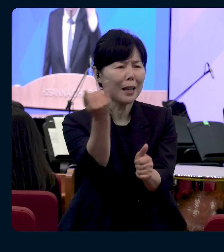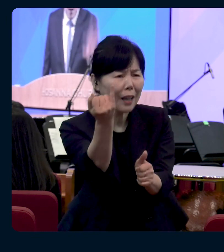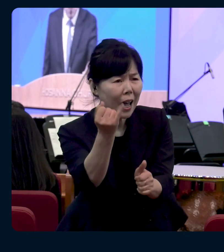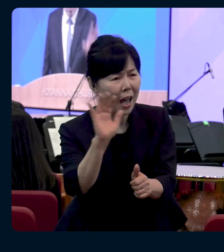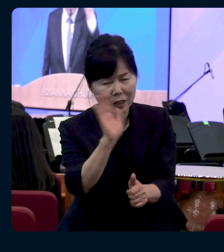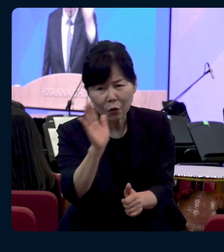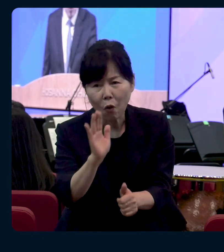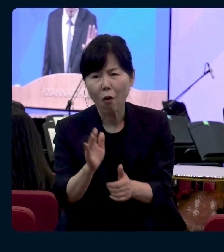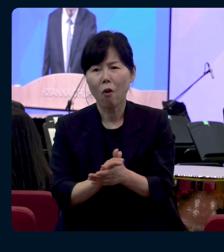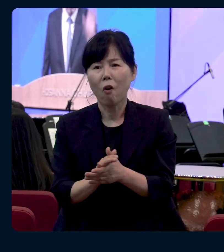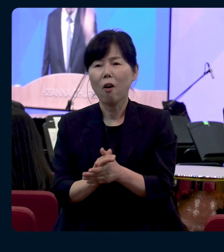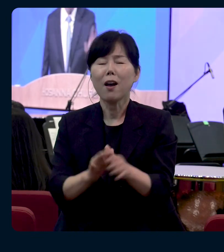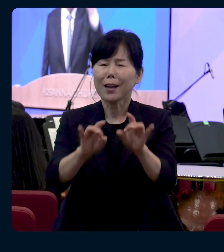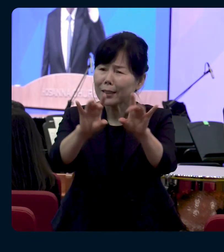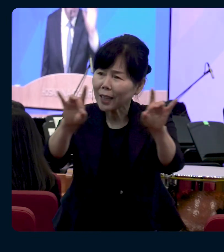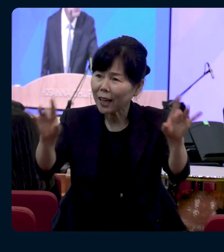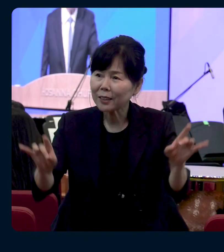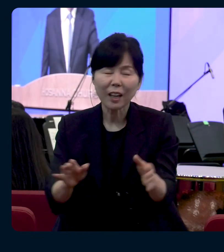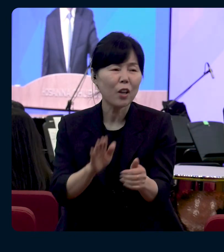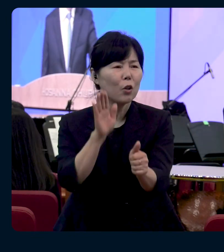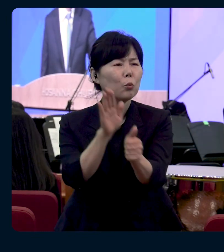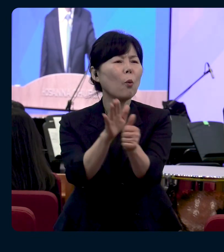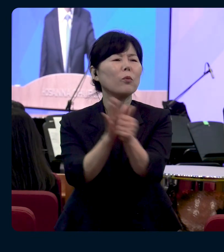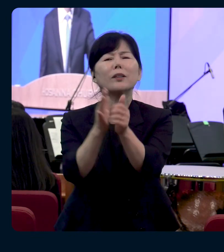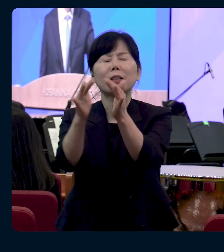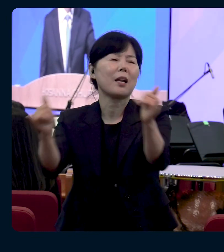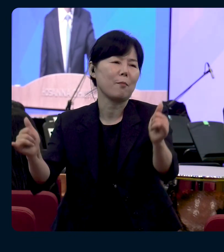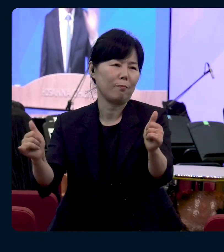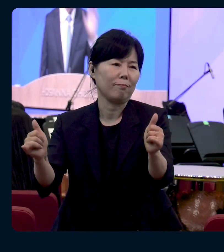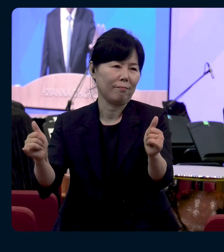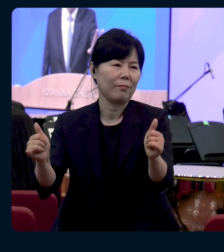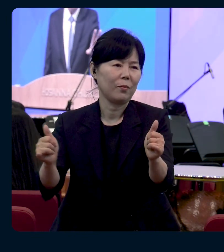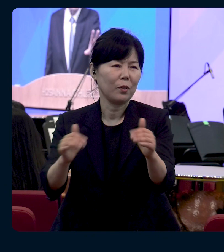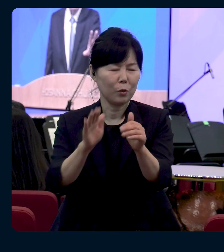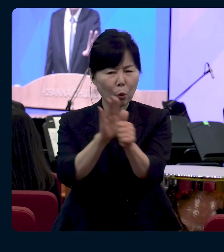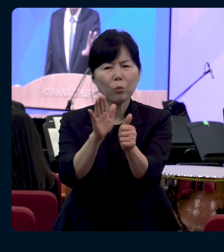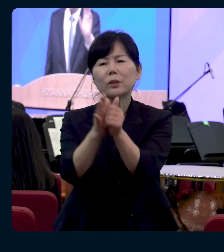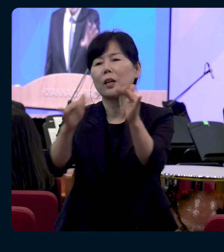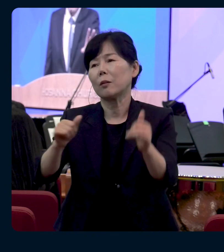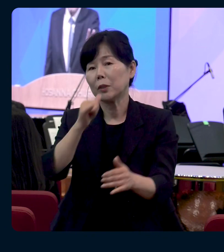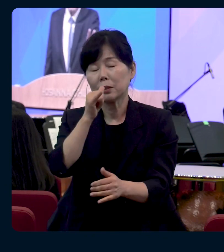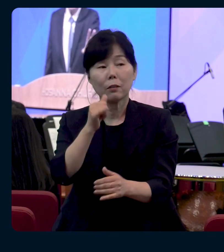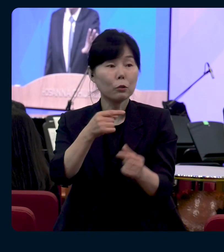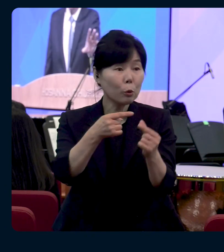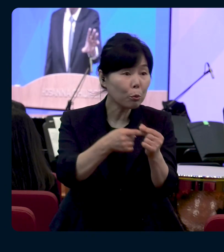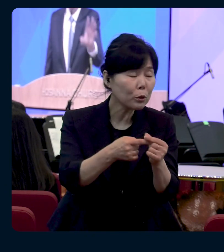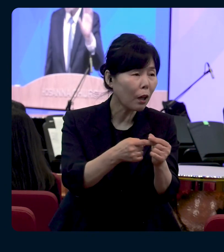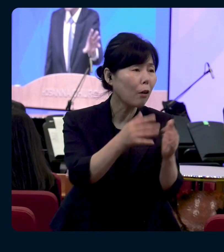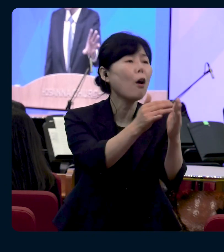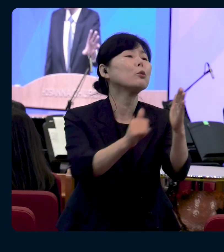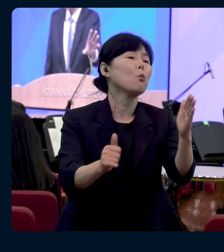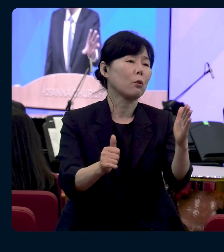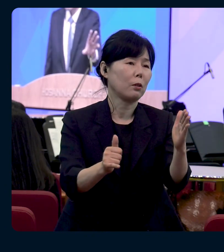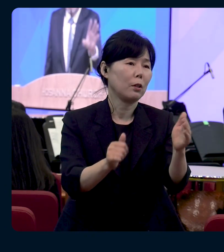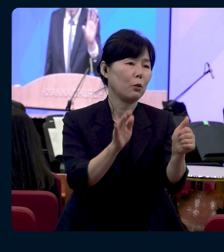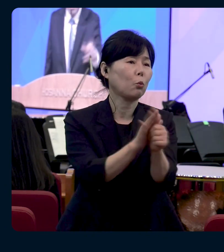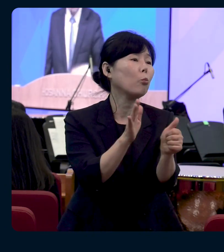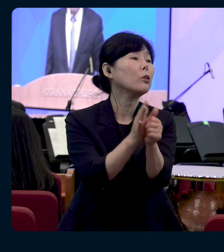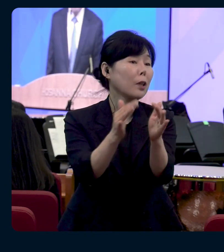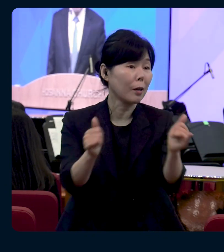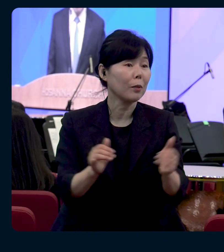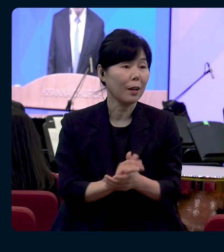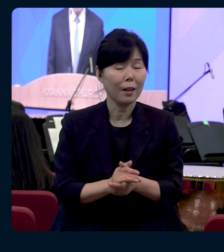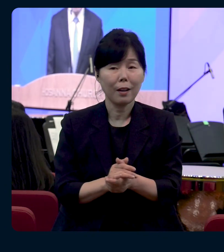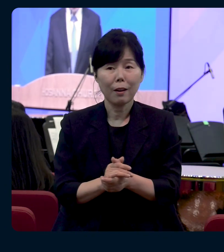우리가 행복하게 살 수 있도록 주신 모든 사람을 이야기하는 거예요. 가장 첫 번째가 뭐예요? 가족이죠. 그러니까 가족입니다.